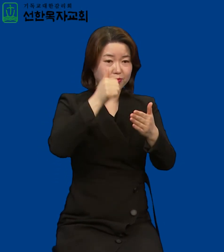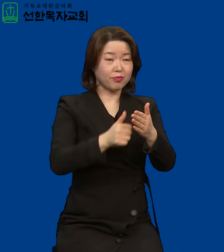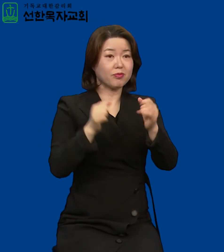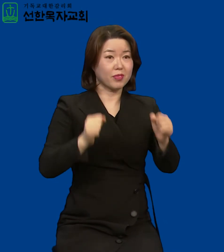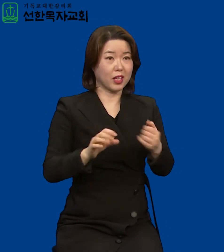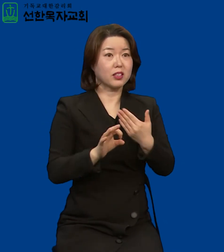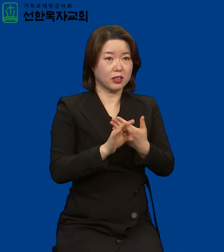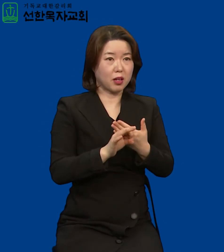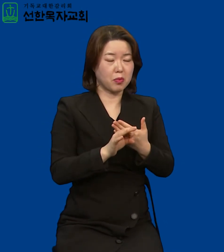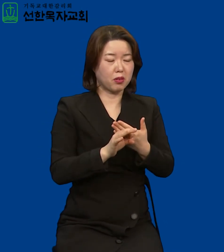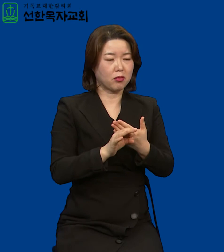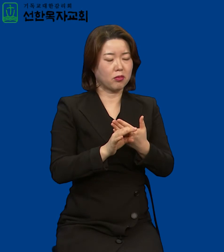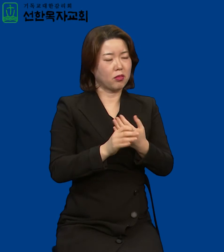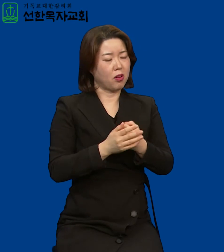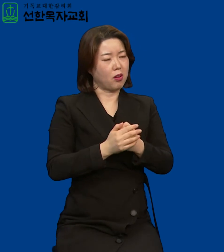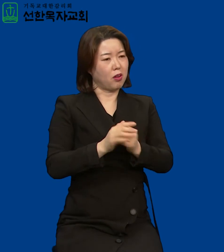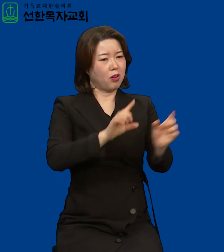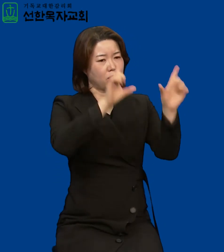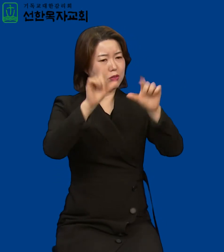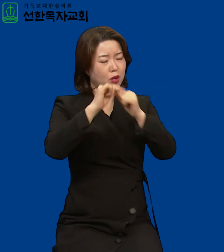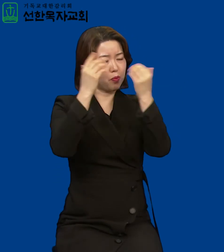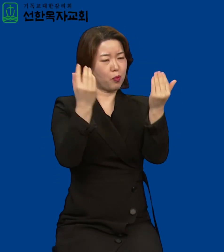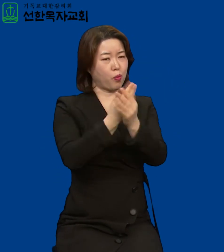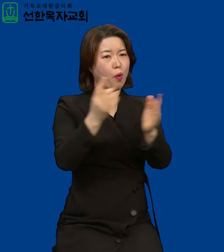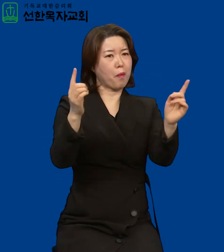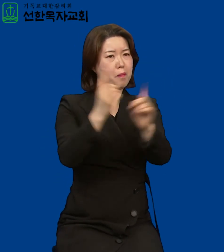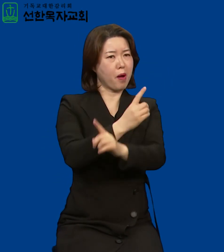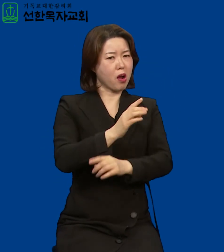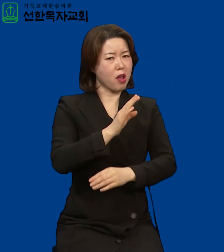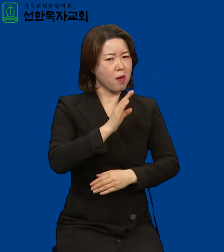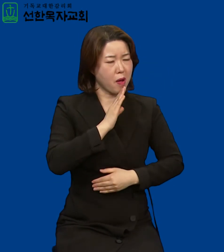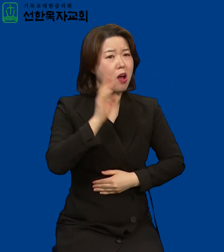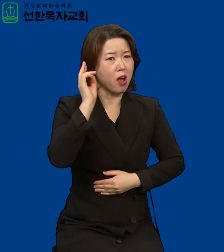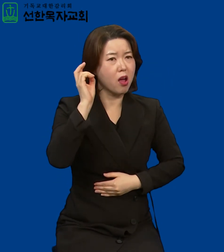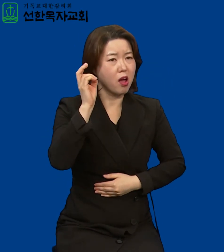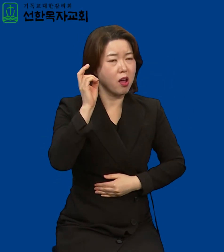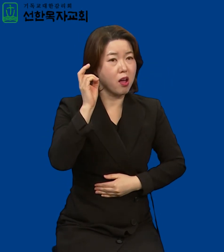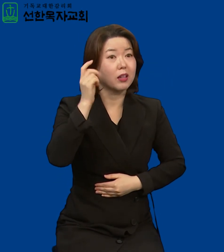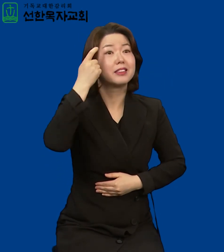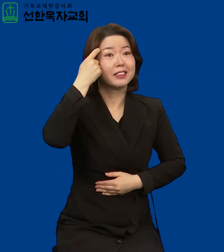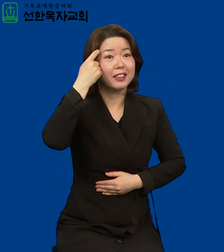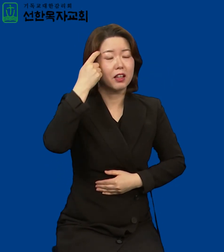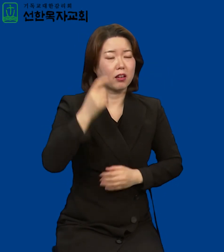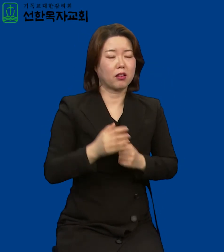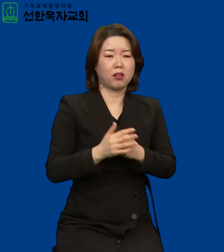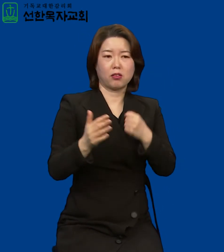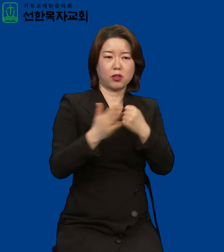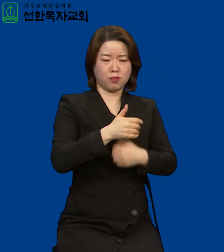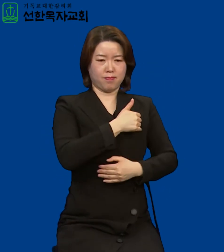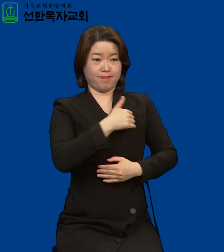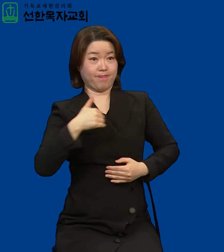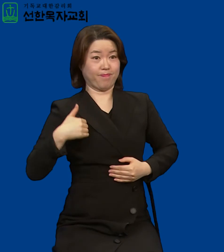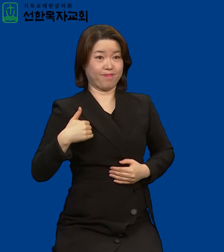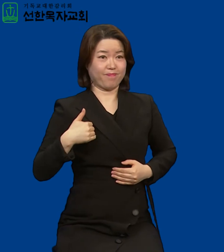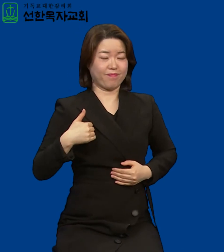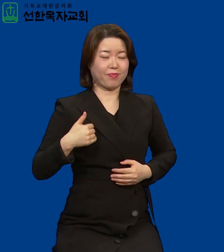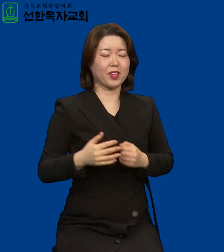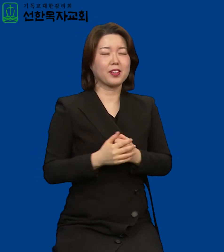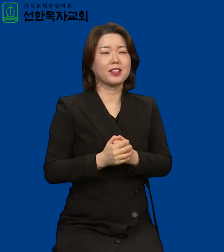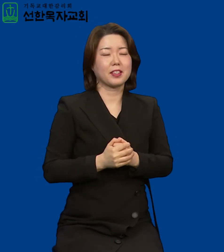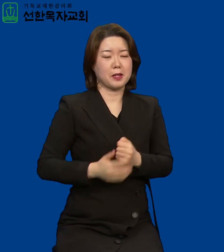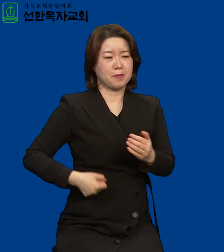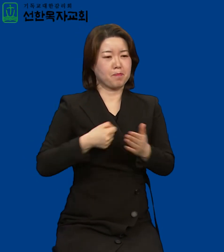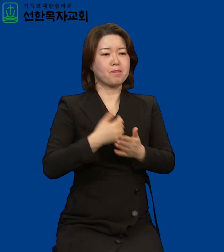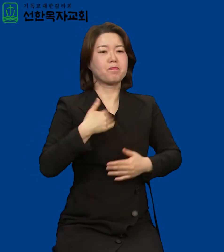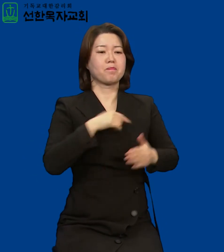적어도 삶이 완전히 달라져야 맞지 않느냐 하는 거죠. 그러니 자신 있게 성령께서 지금 내 안에